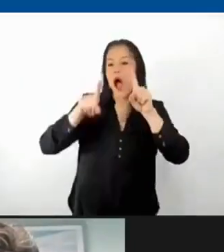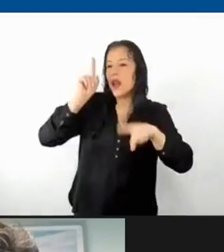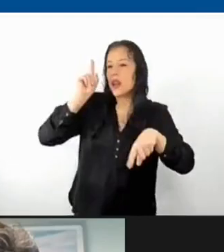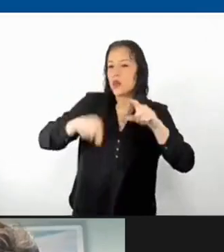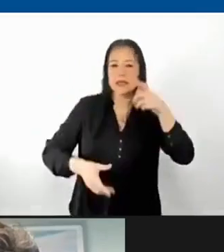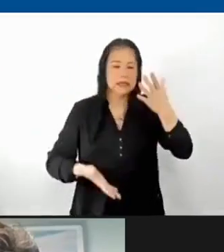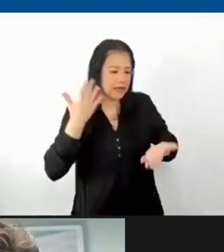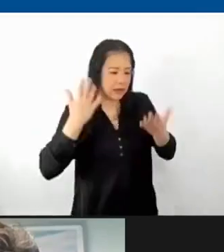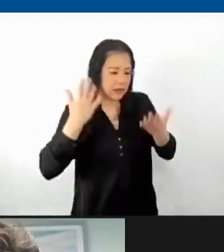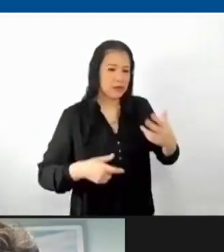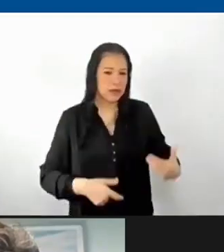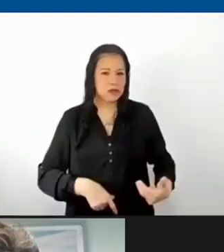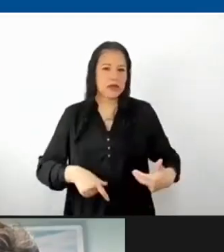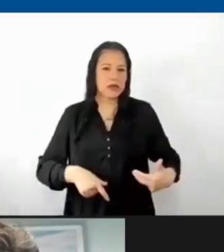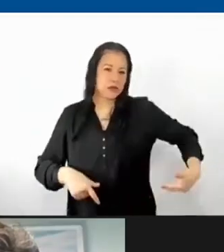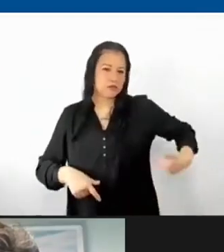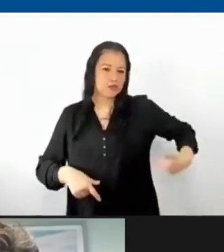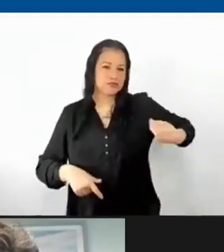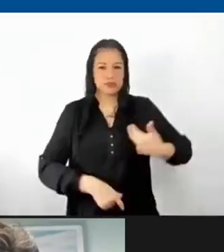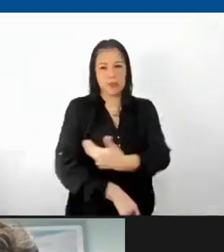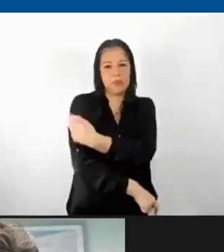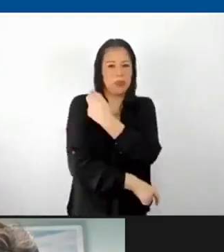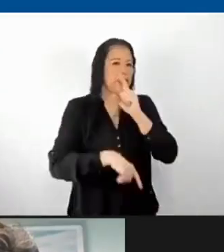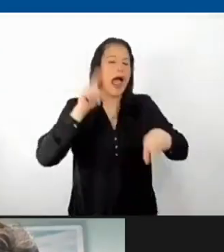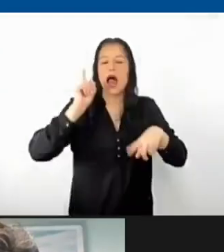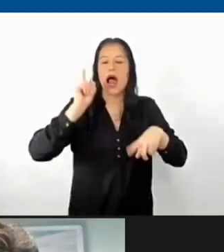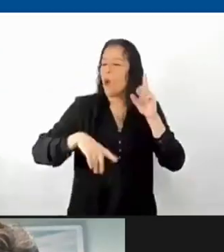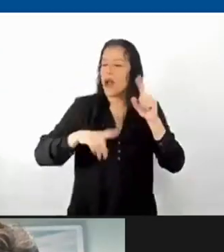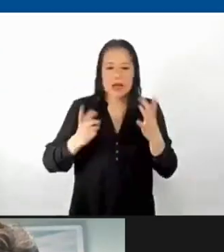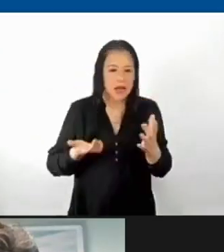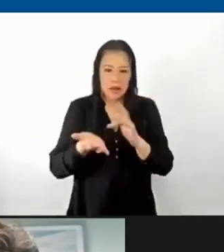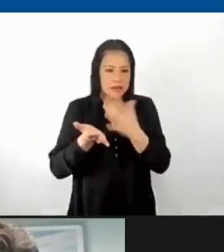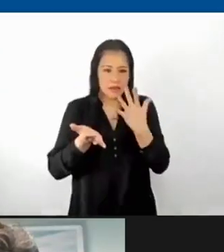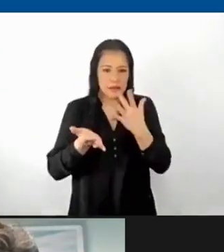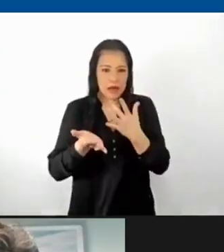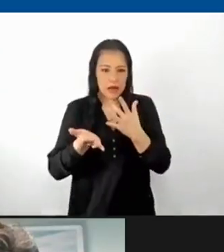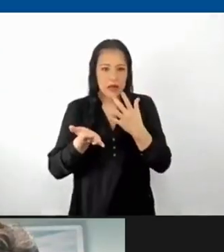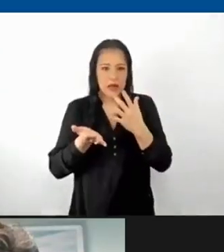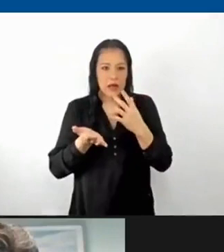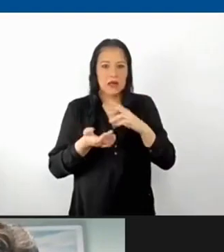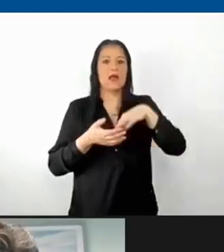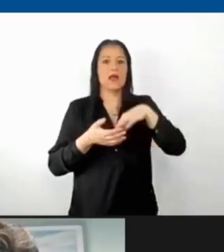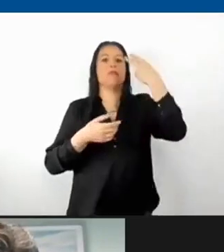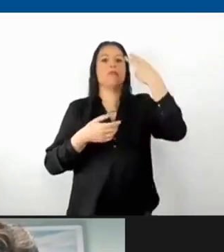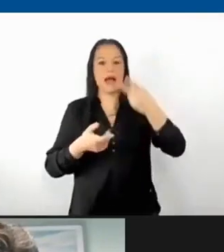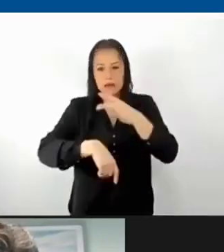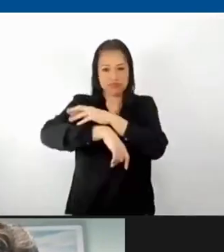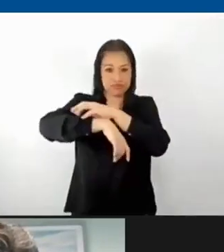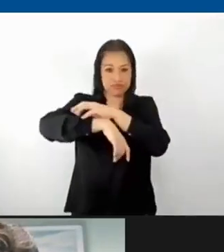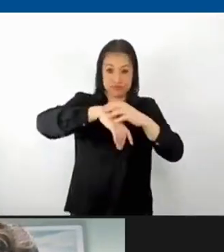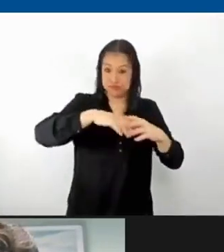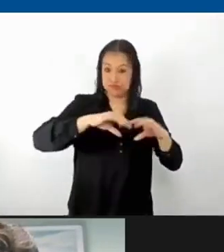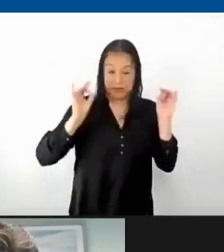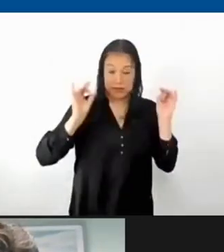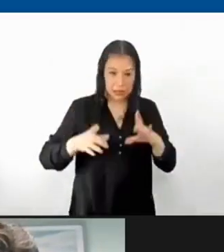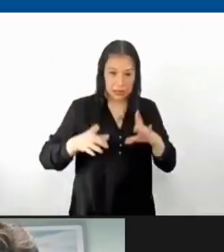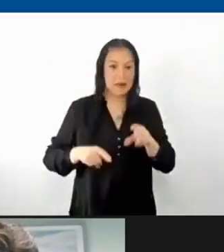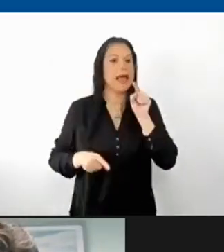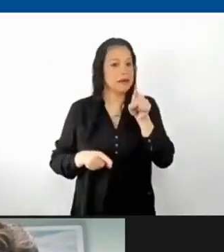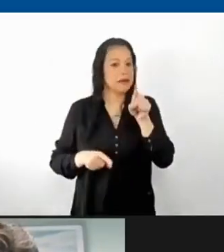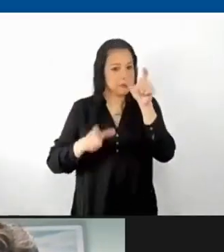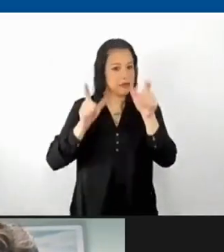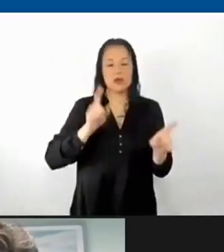una inyección intramuscular de un antibiótico, de lo que sea, cayeron al suelo con grave alergia. Esas personas son